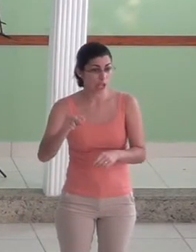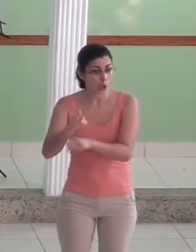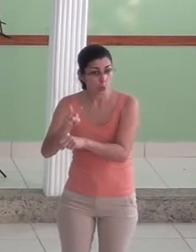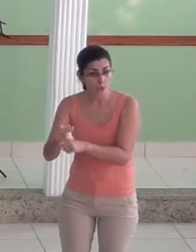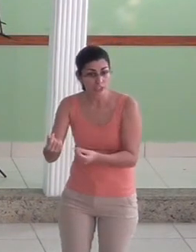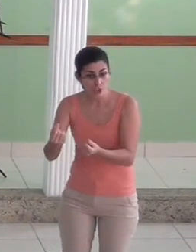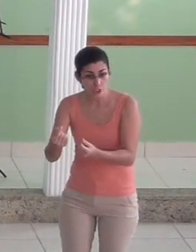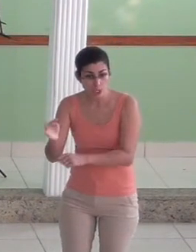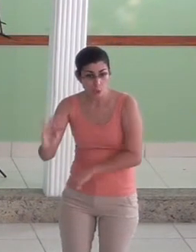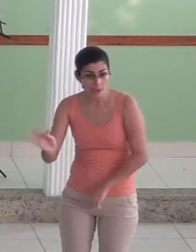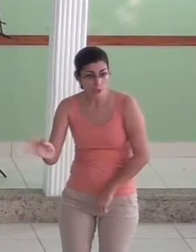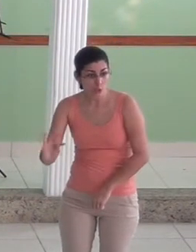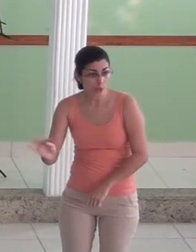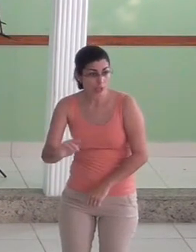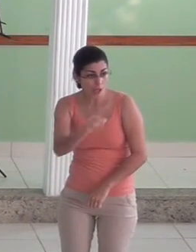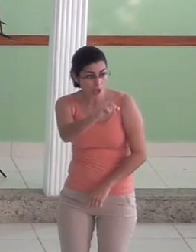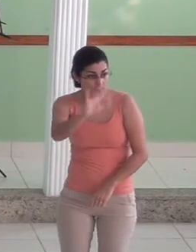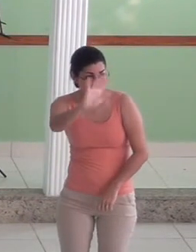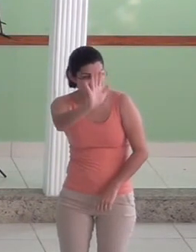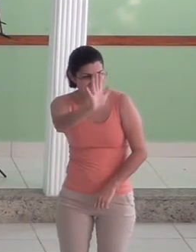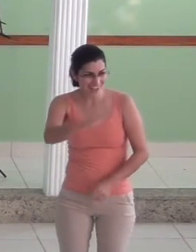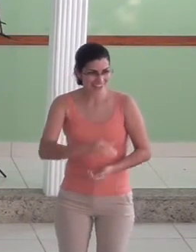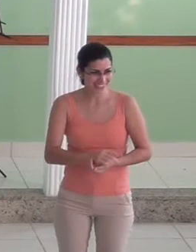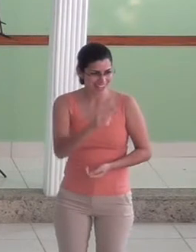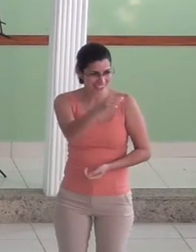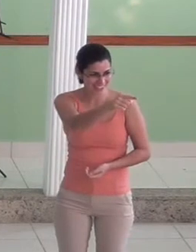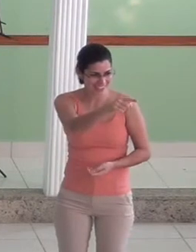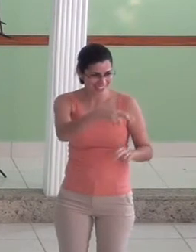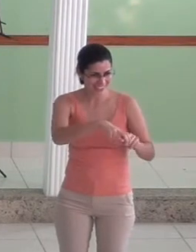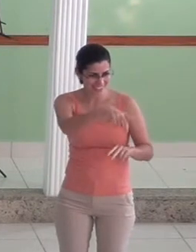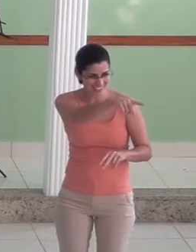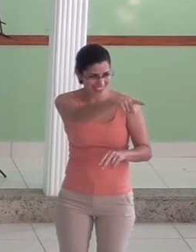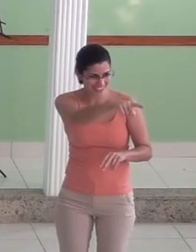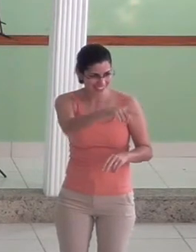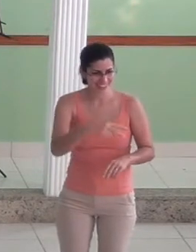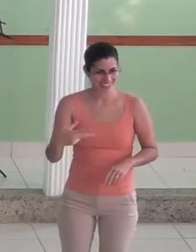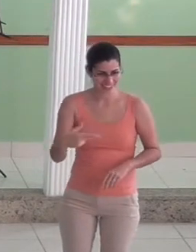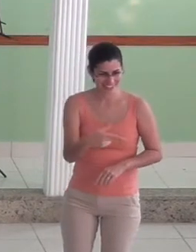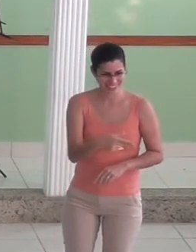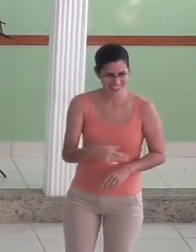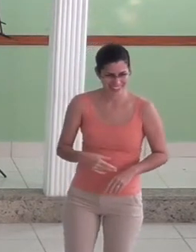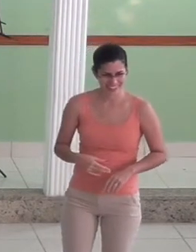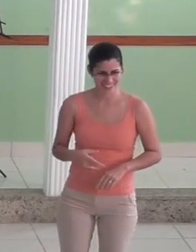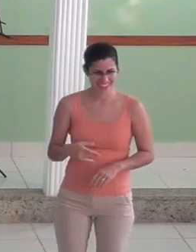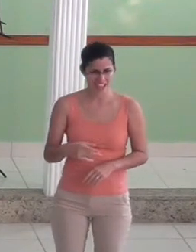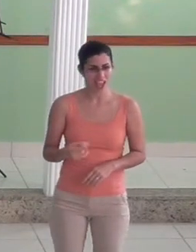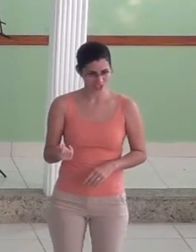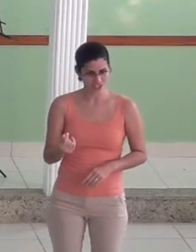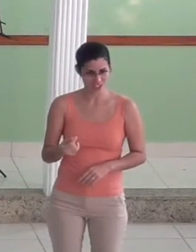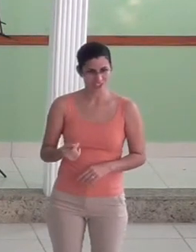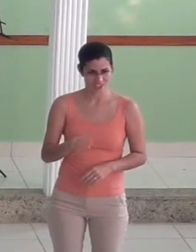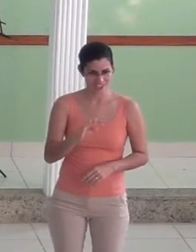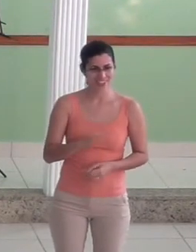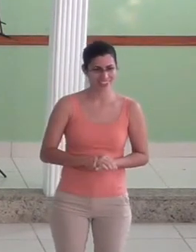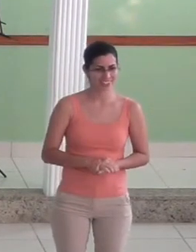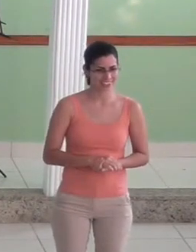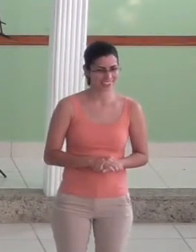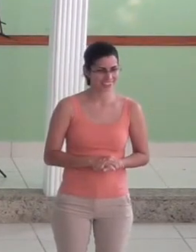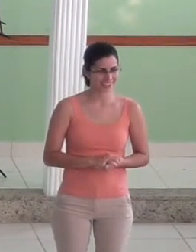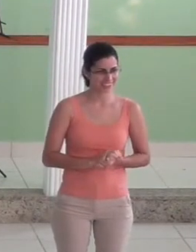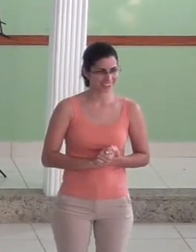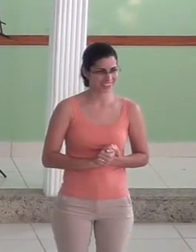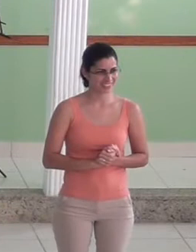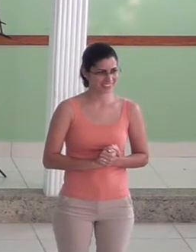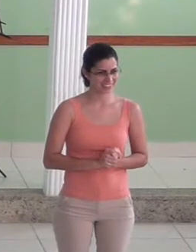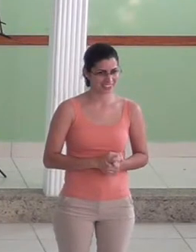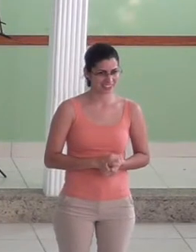igreja. Vanessa. Vanessa está aqui. Vanessa, fica de pé, Vanessa. Você é a única pessoa que não estava de pé, Vanessa.